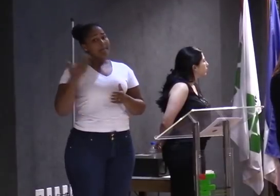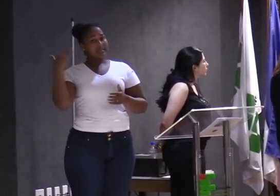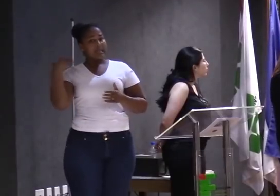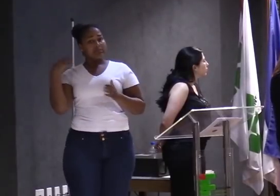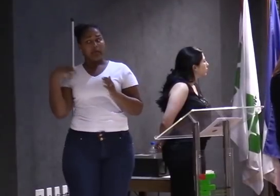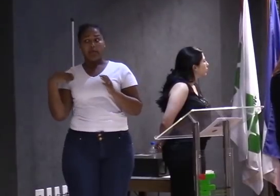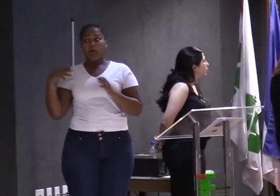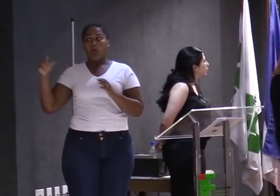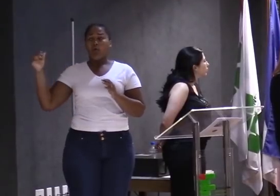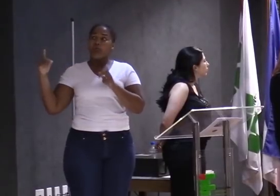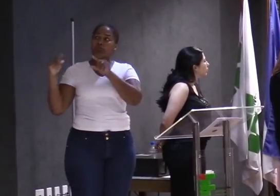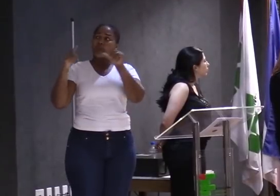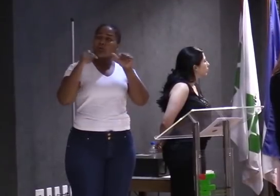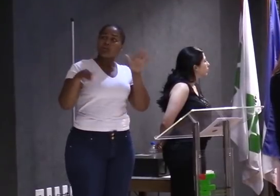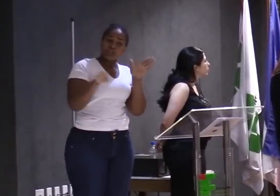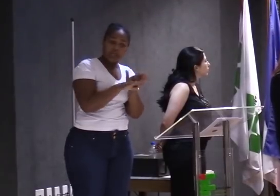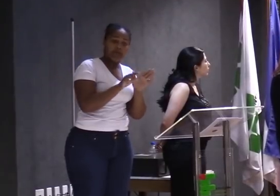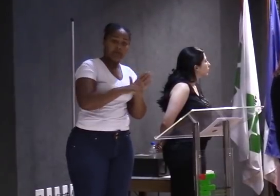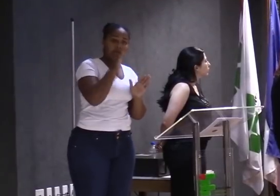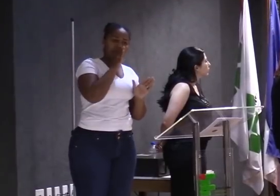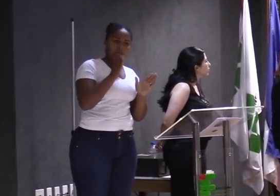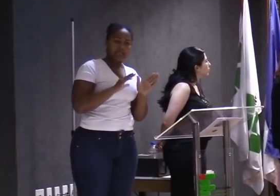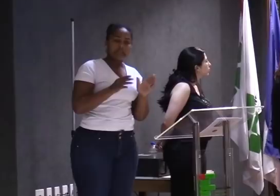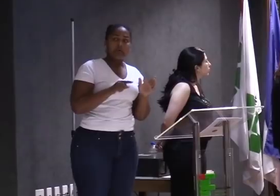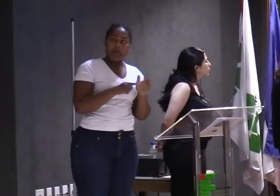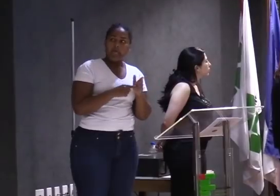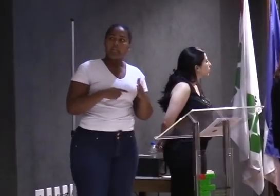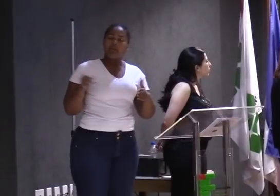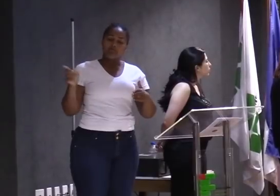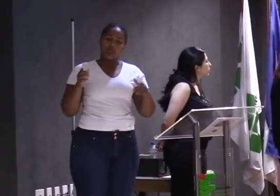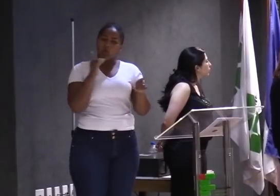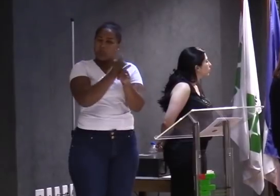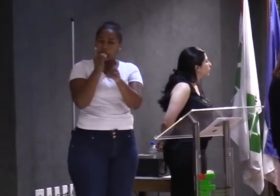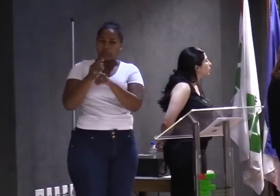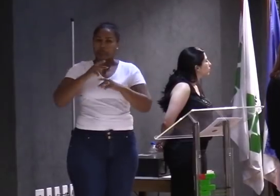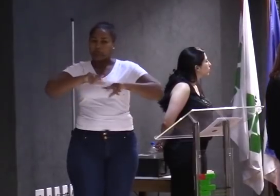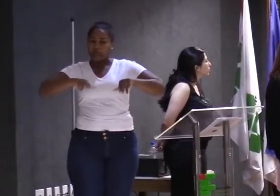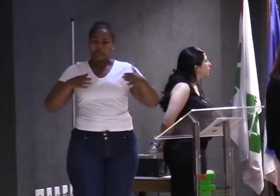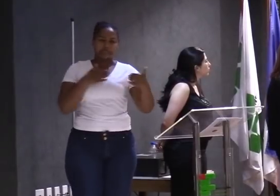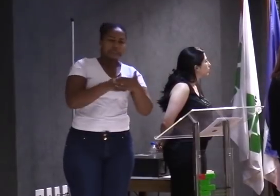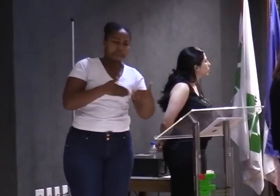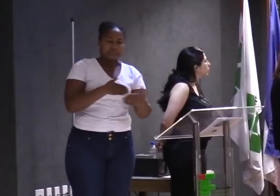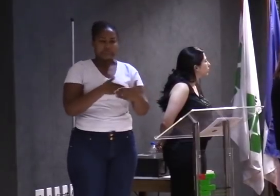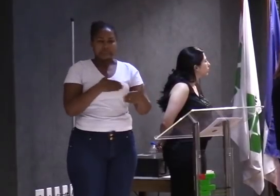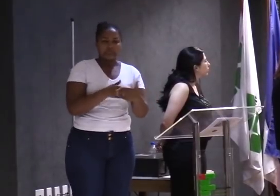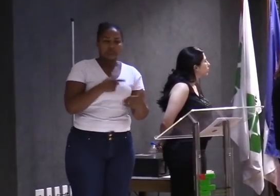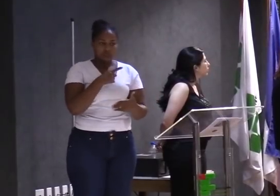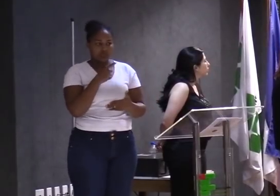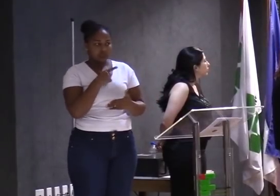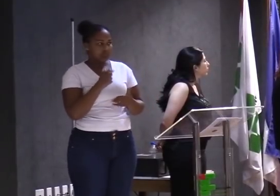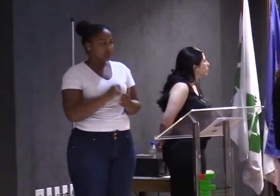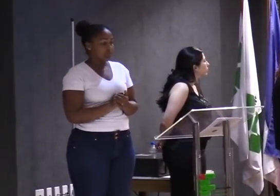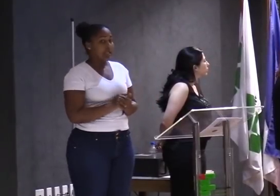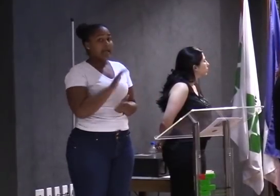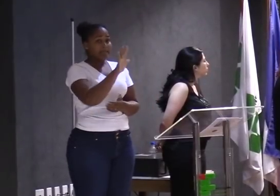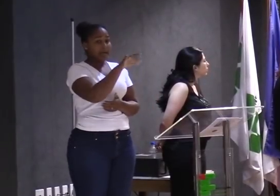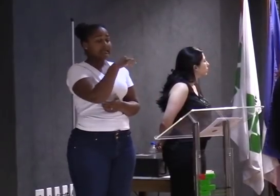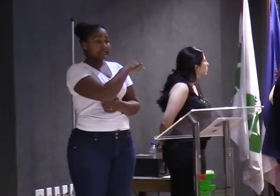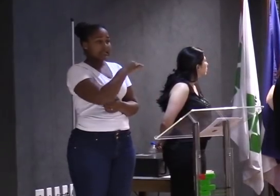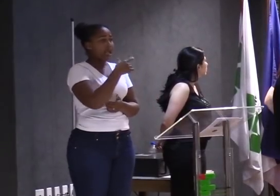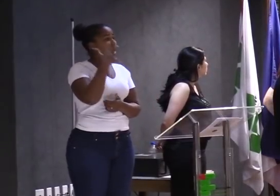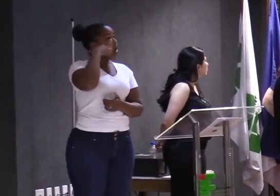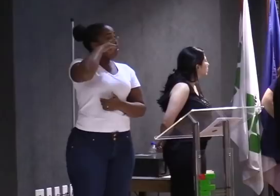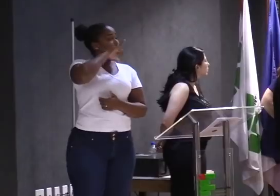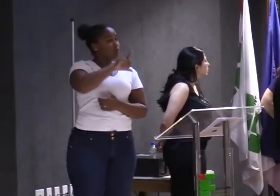no meu campus, né? Porque a gente encontrou algumas barreiras de direção, dos outros professores também. Mas, mesmo assim,